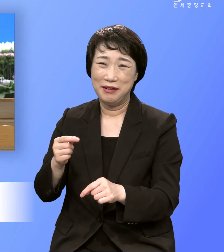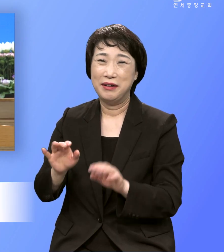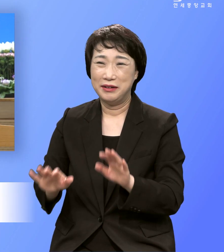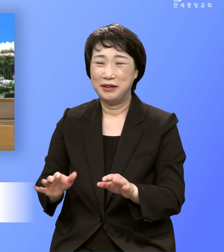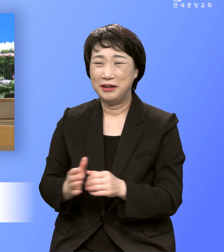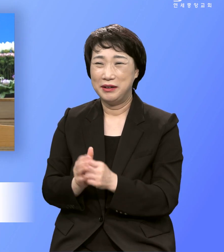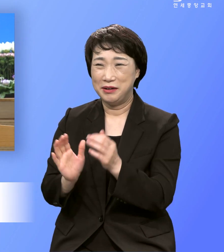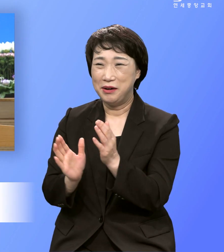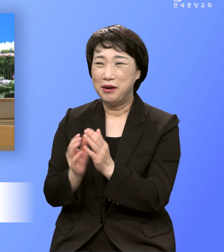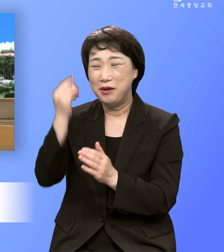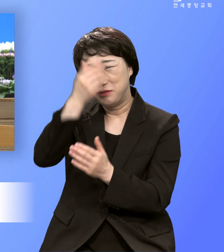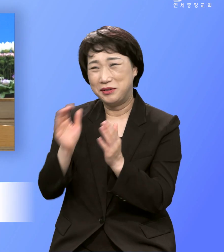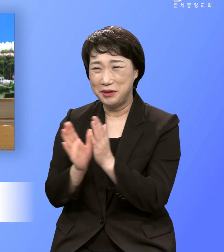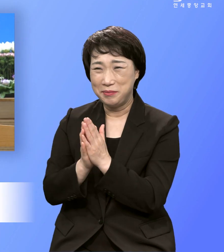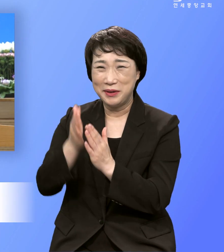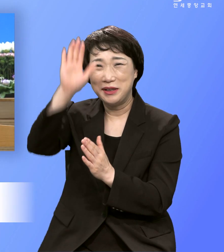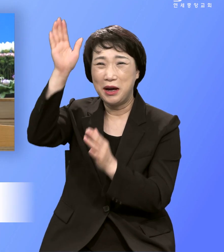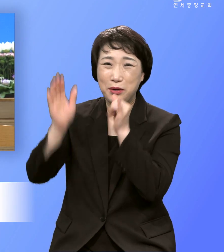그랬더니